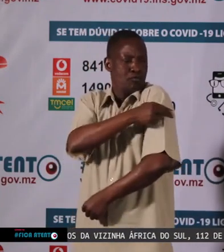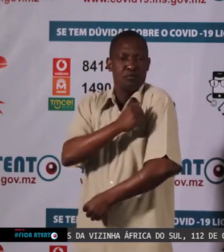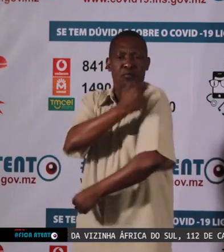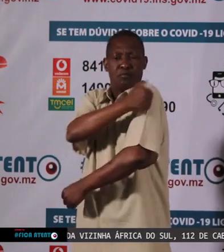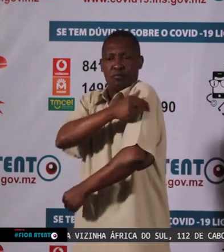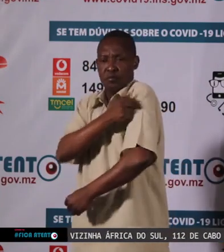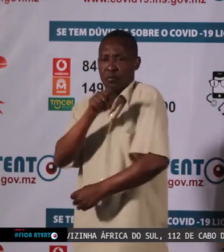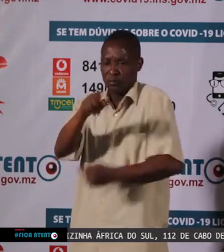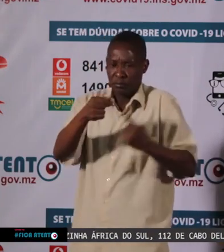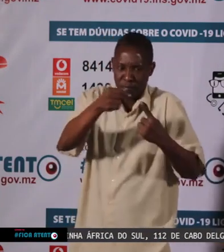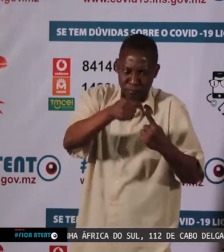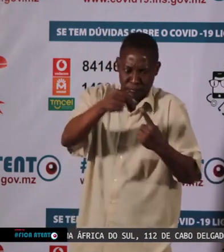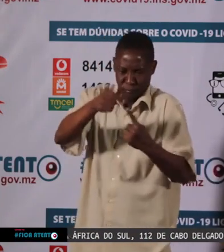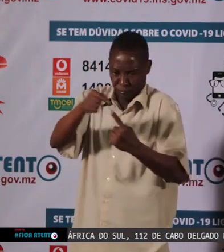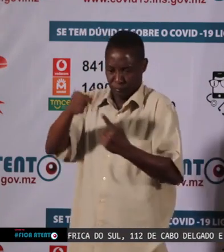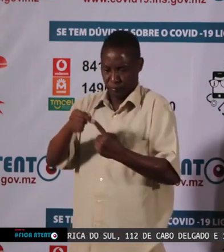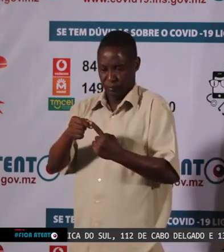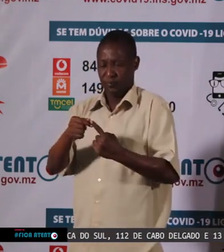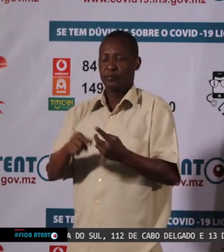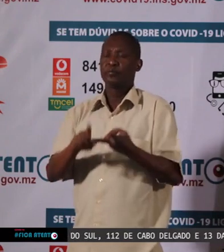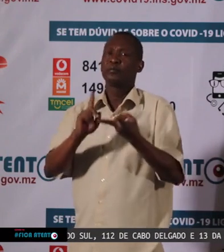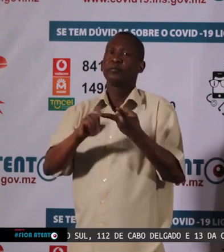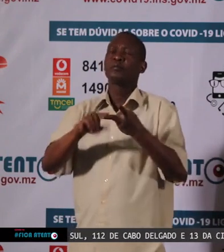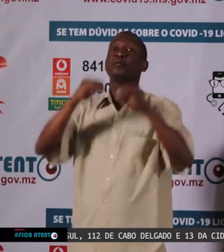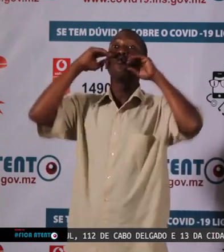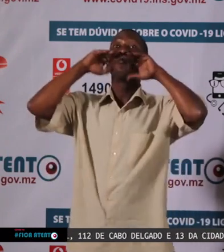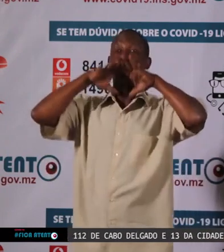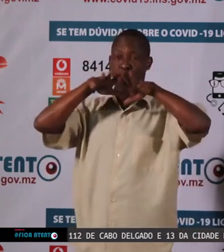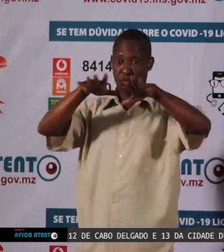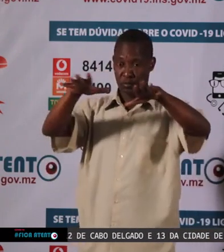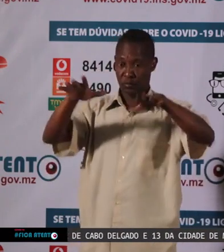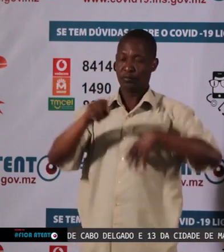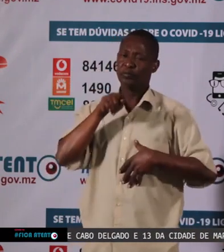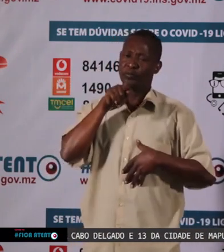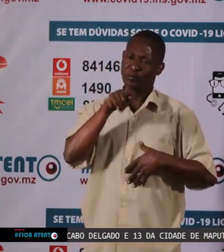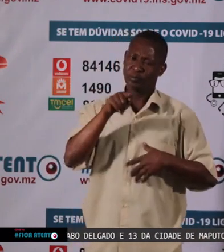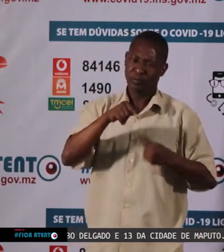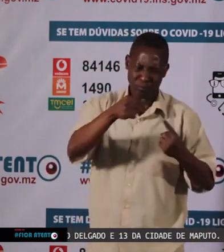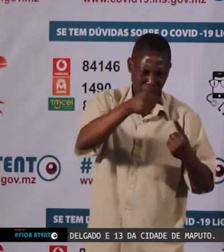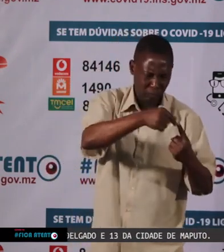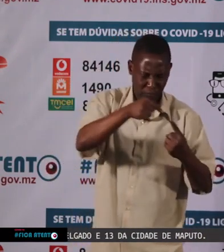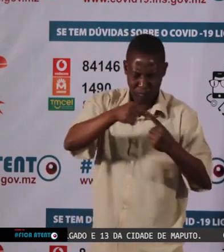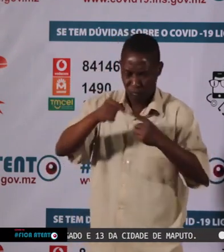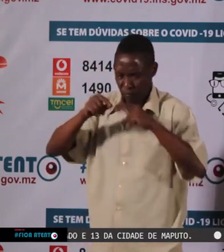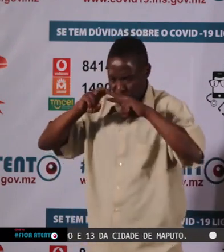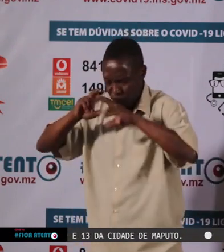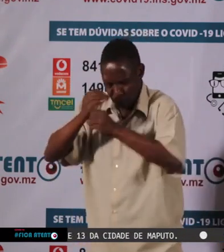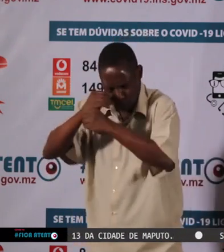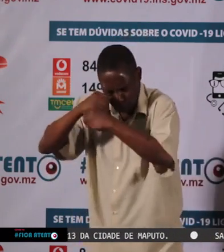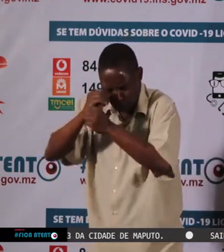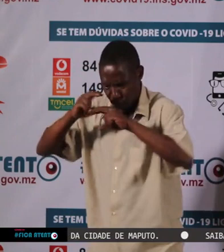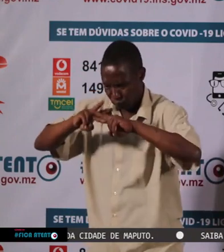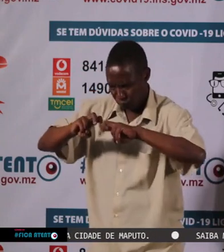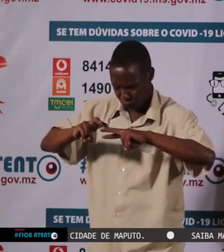sanitárias. Informamos ainda que o processo de recolha de amostras para testagem no âmbito da investigação em